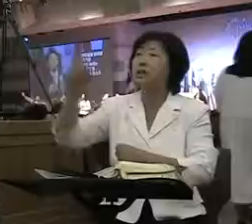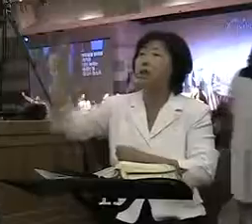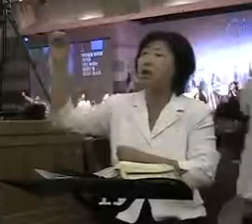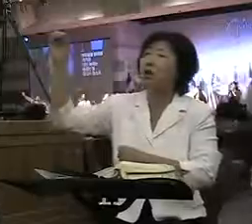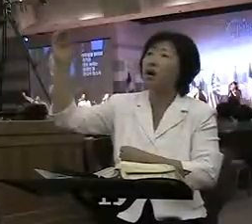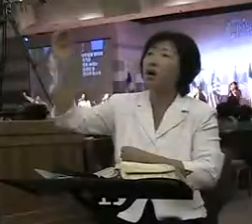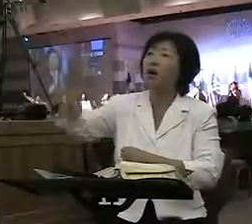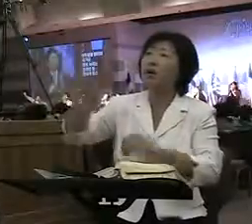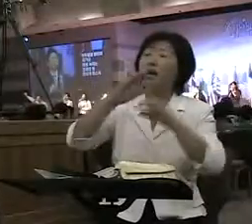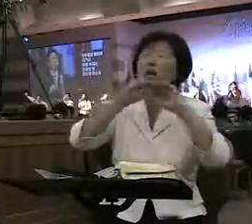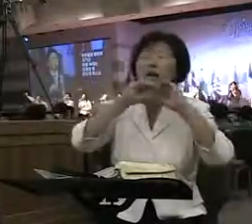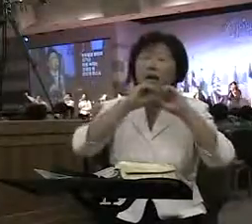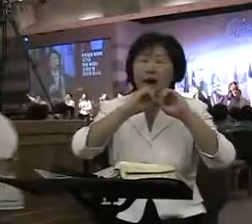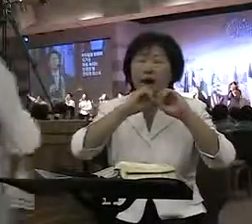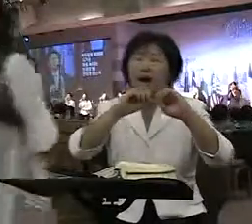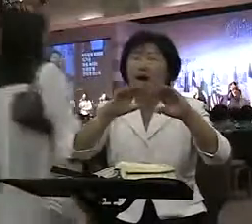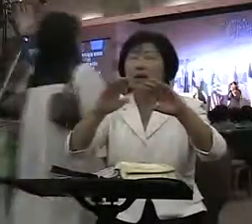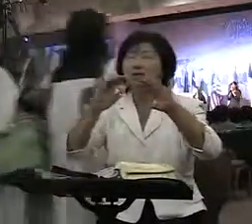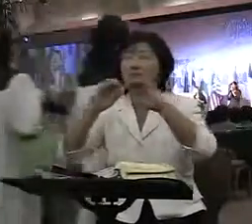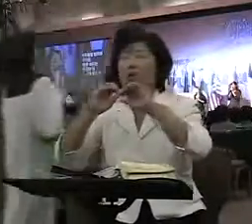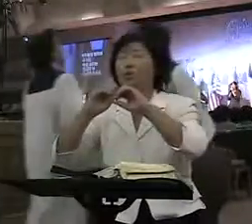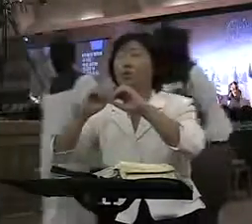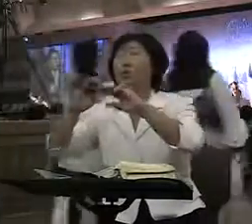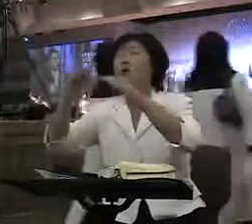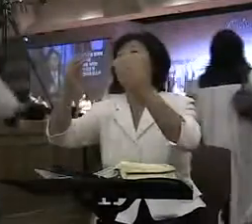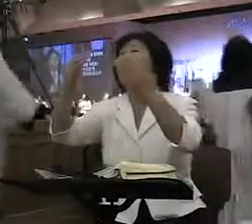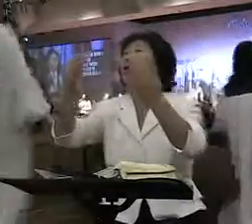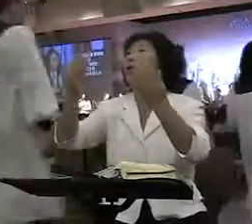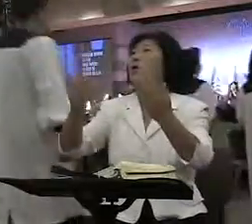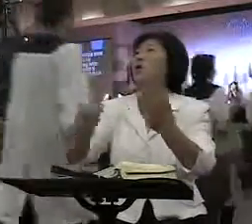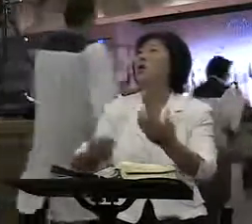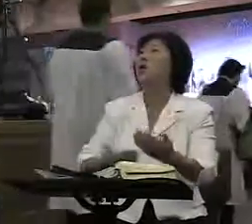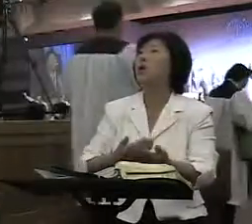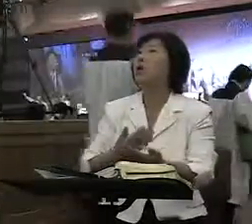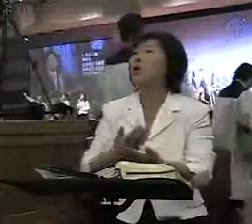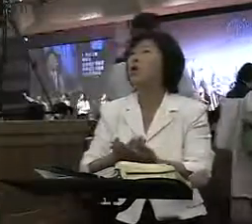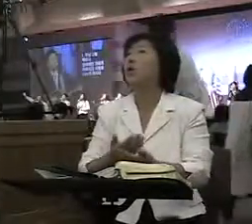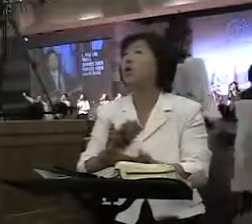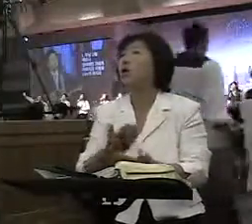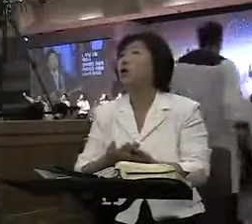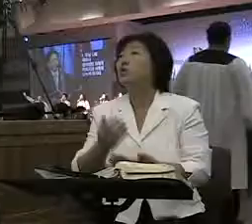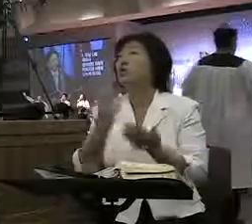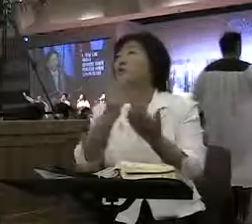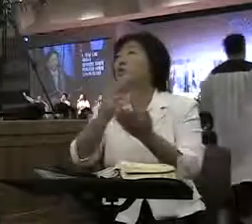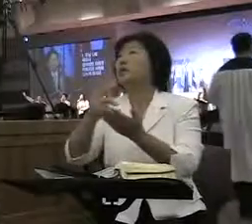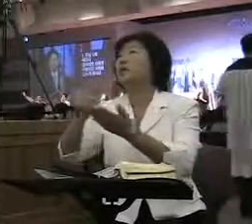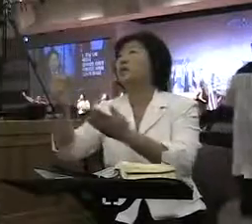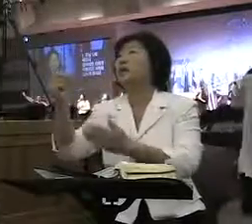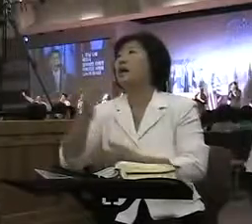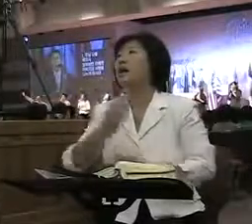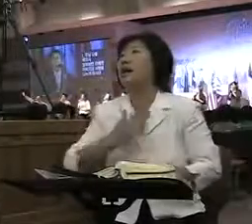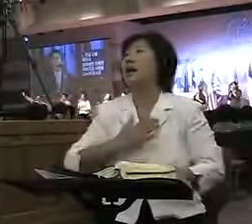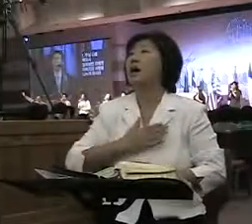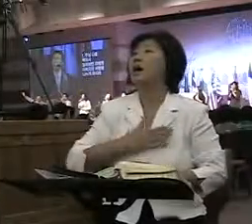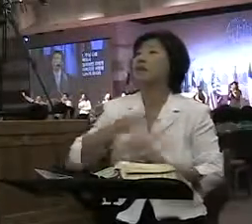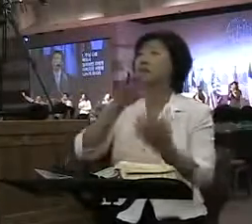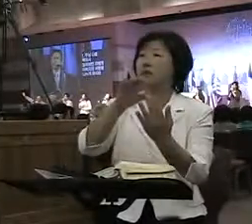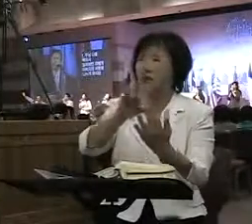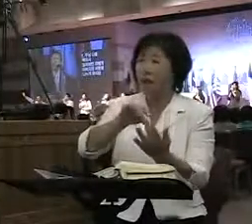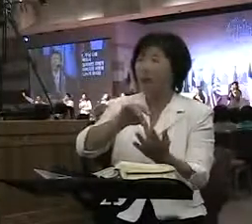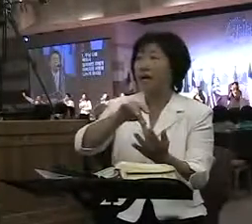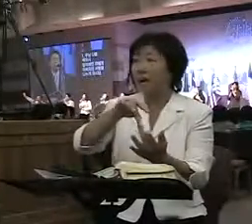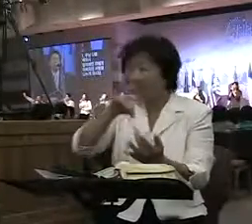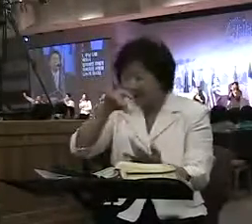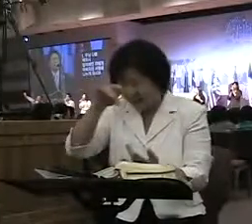빛 전하게 하소서. 함께 고백하십시다. 주님